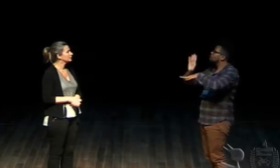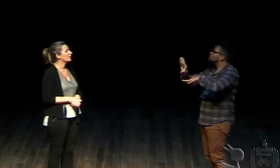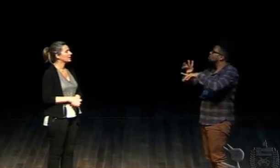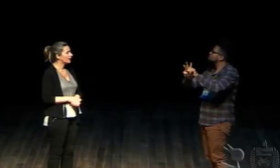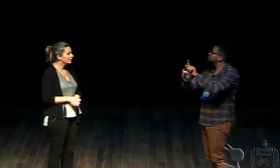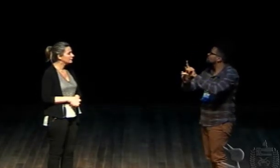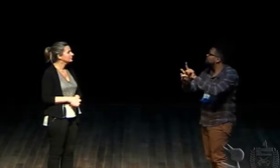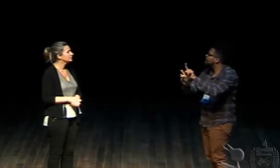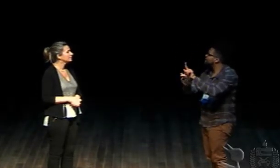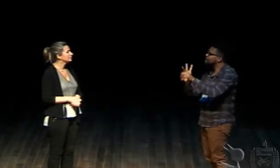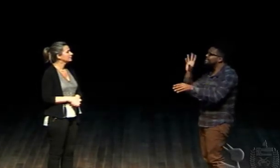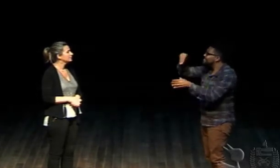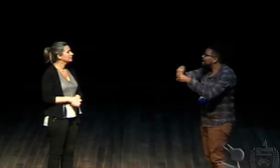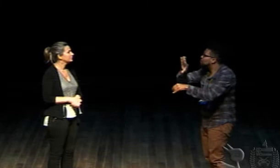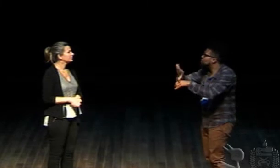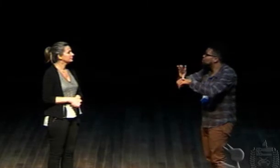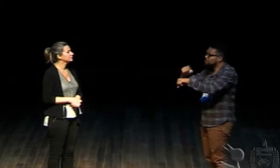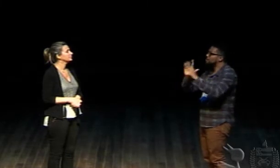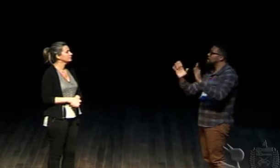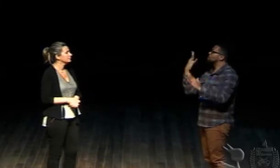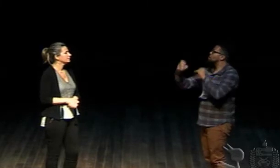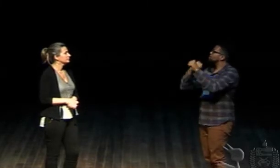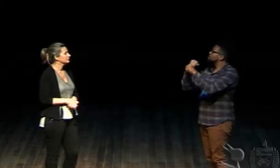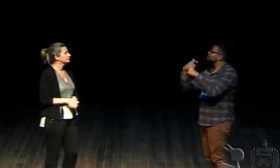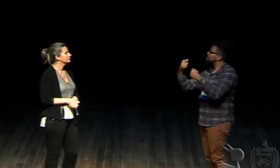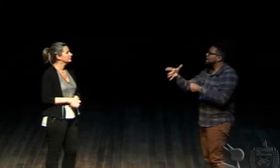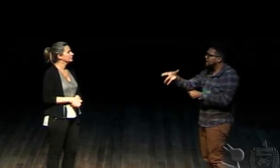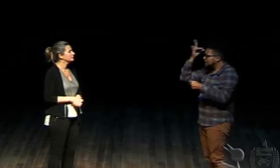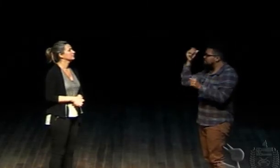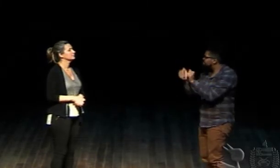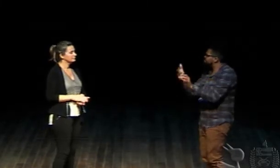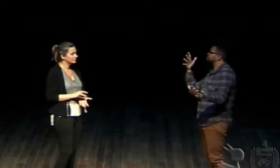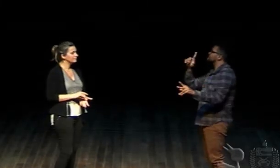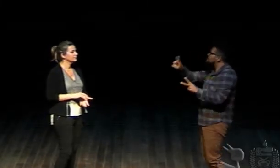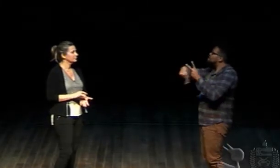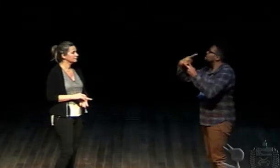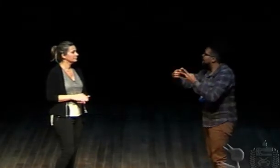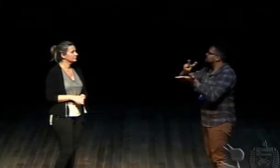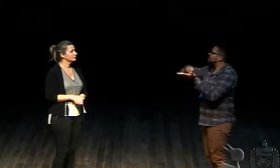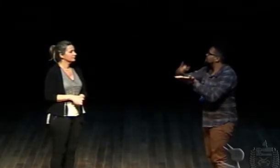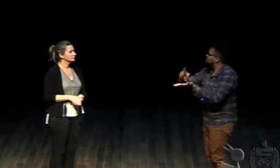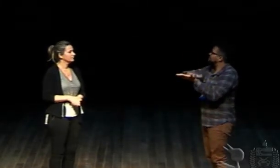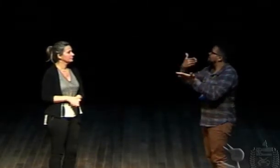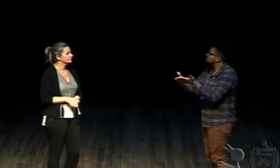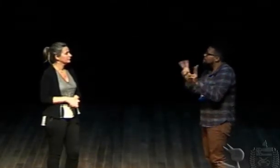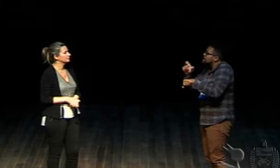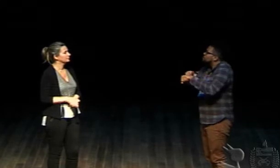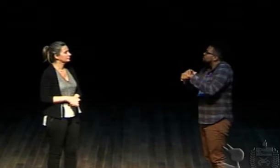o ensino de língua tem um contato diretamente. Nós estamos com alunos agora que começam a ingressar no curso sem saber língua